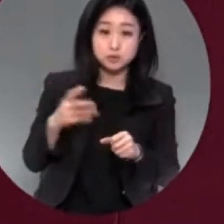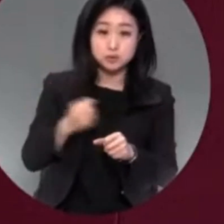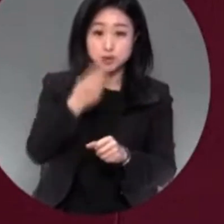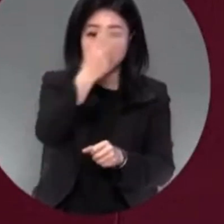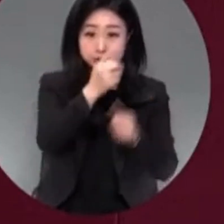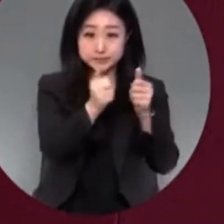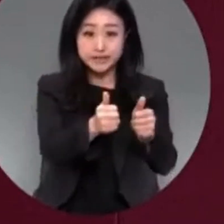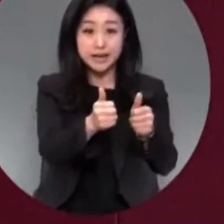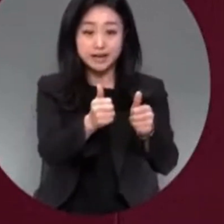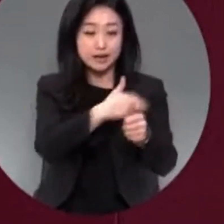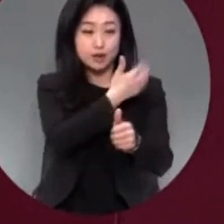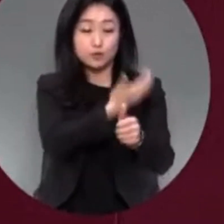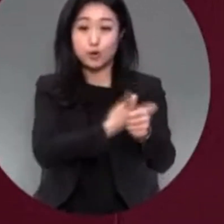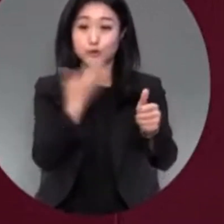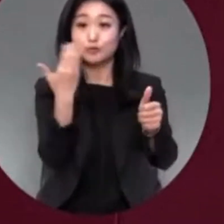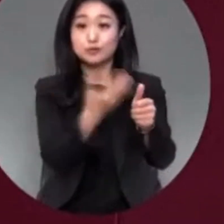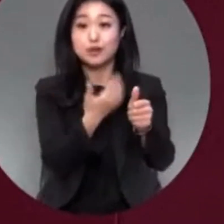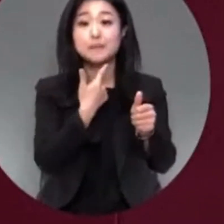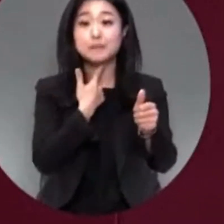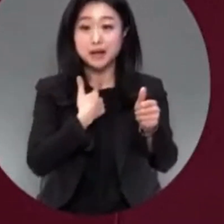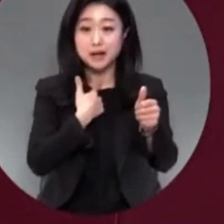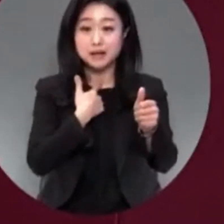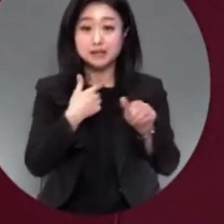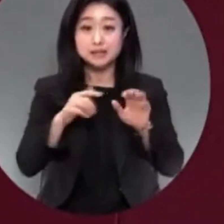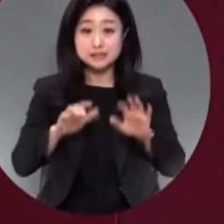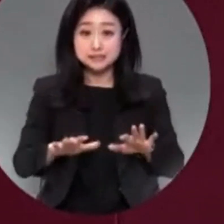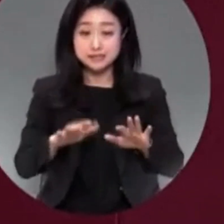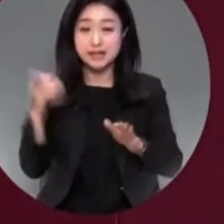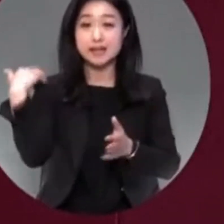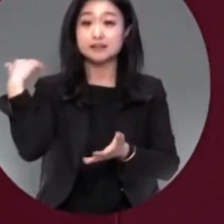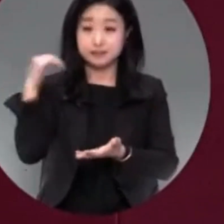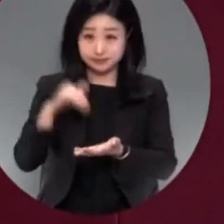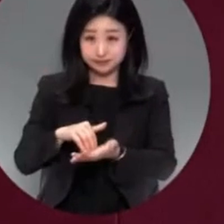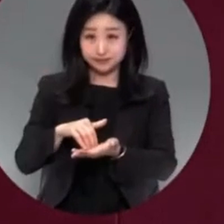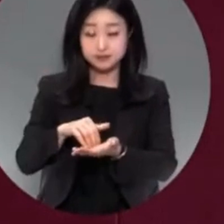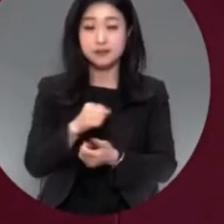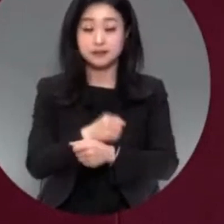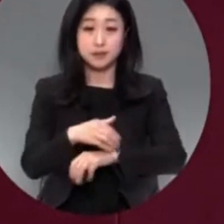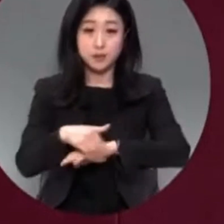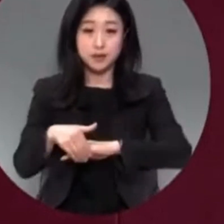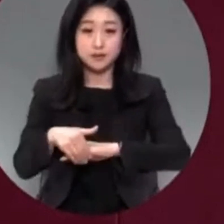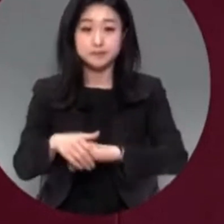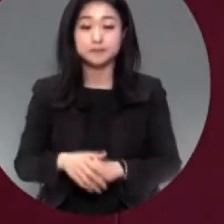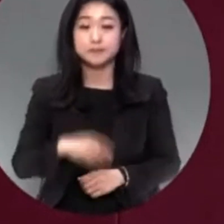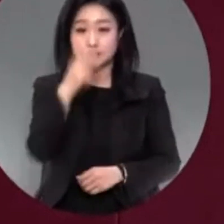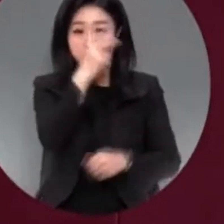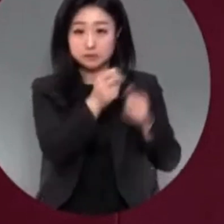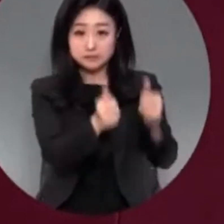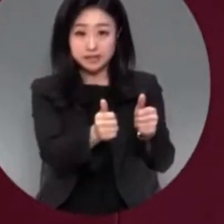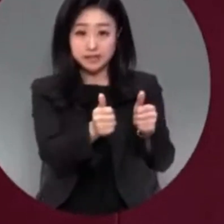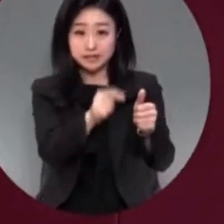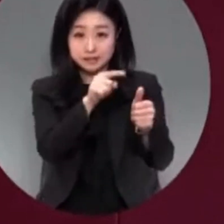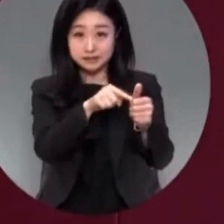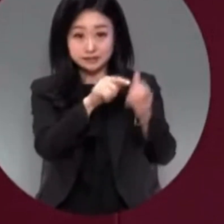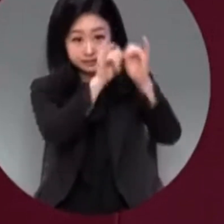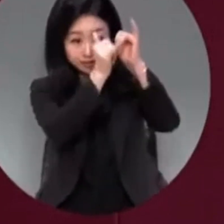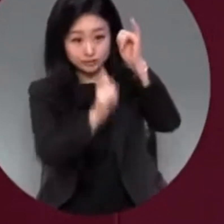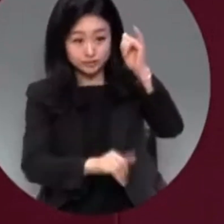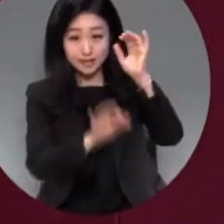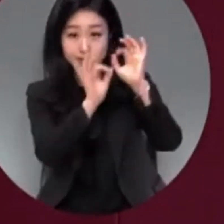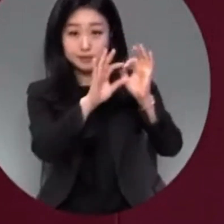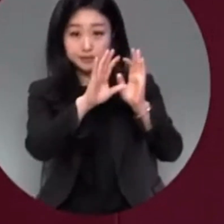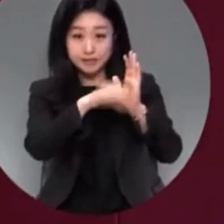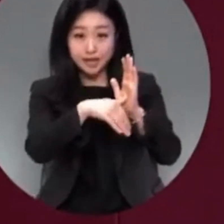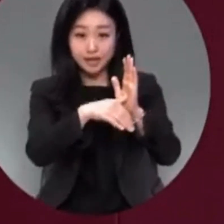검찰에게 한시적으로 주어졌던 수사권이 이제서야 비로소 정상화의 길로 접어들고 있습니다. 검찰은 그 기원과 역사에서 보듯